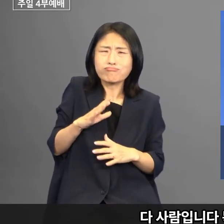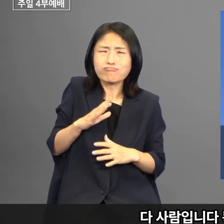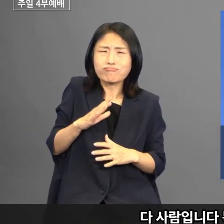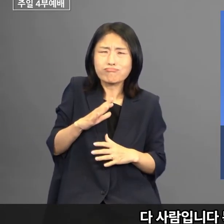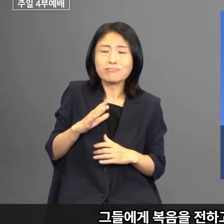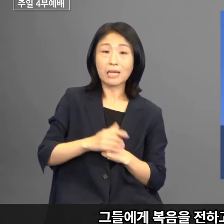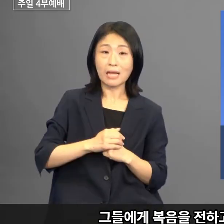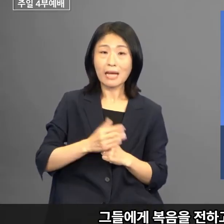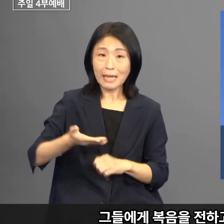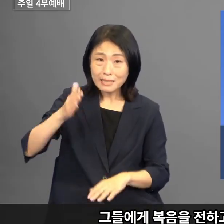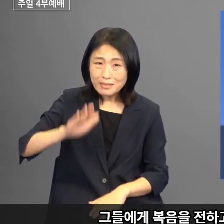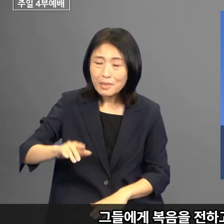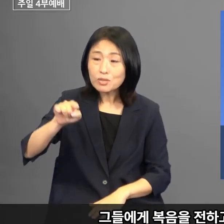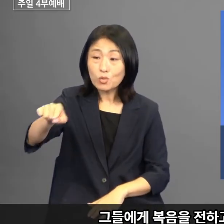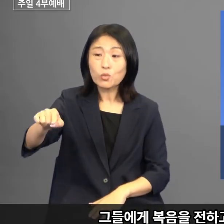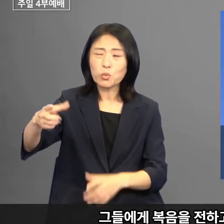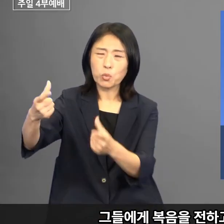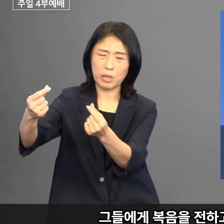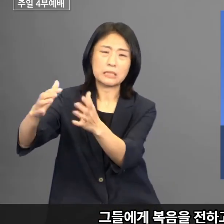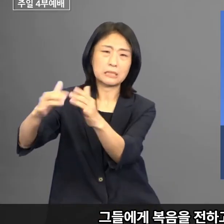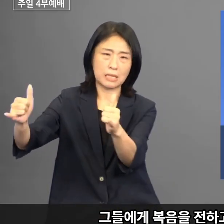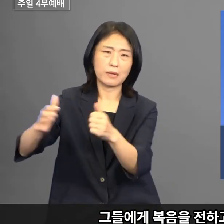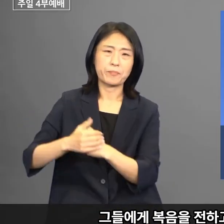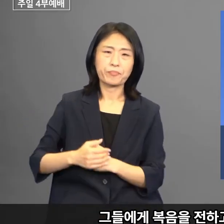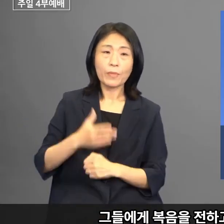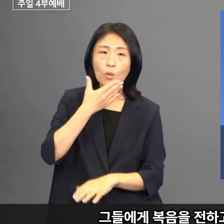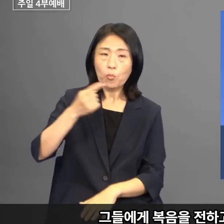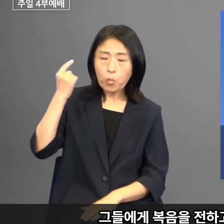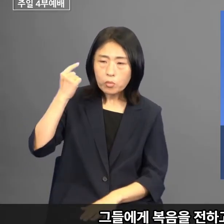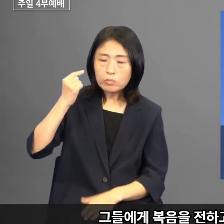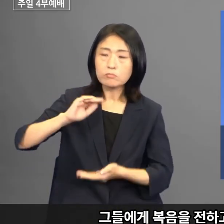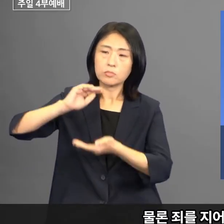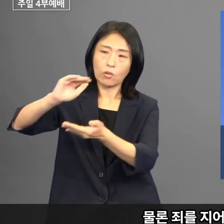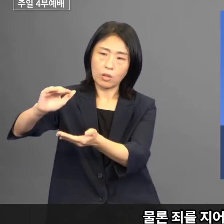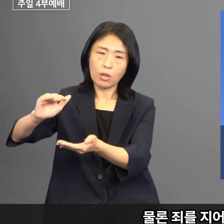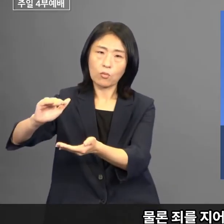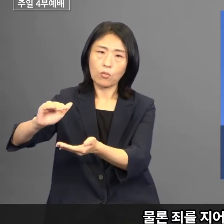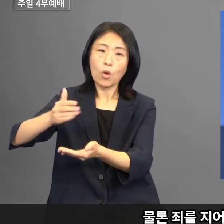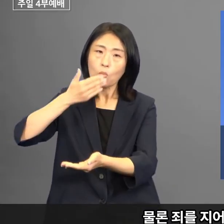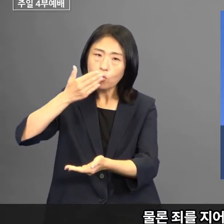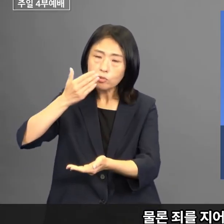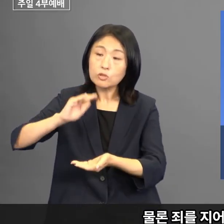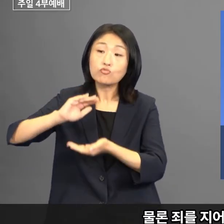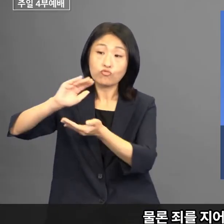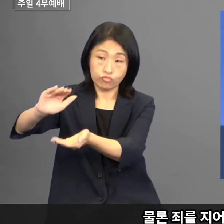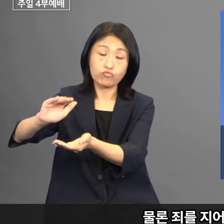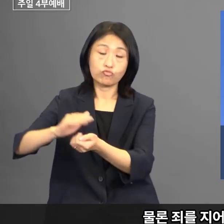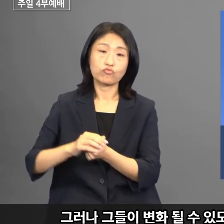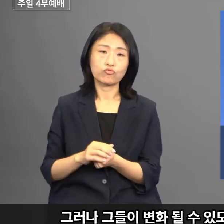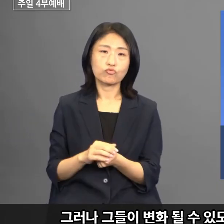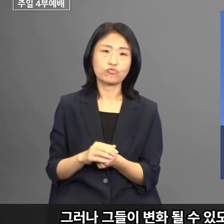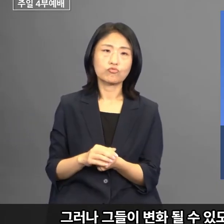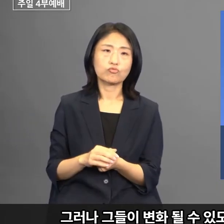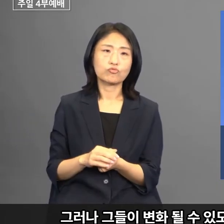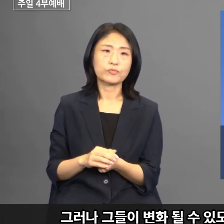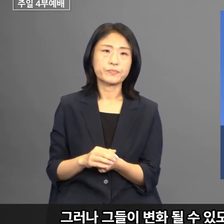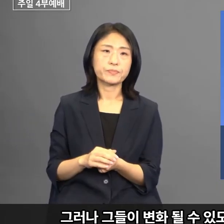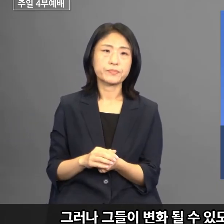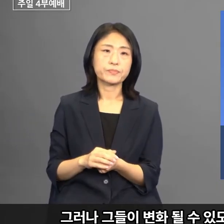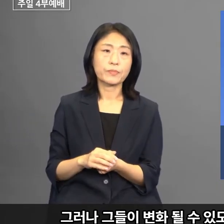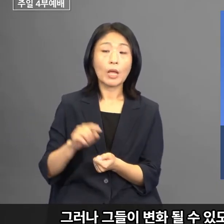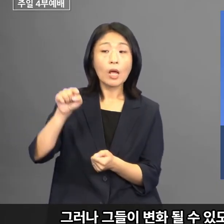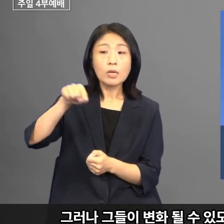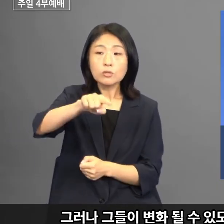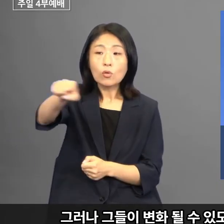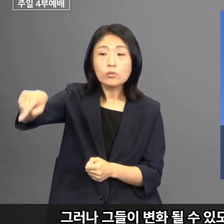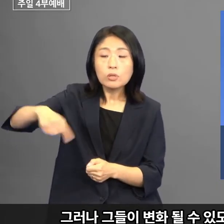사람이에요. 그들에게 복음을 전하고 음식을 주고 나누어주면서, 물론 죄를 지어서 온 것은 맞지만, 그러나 그들이